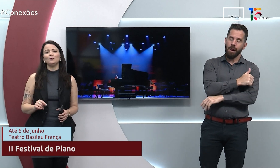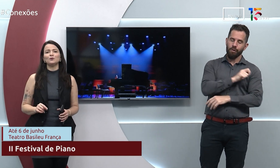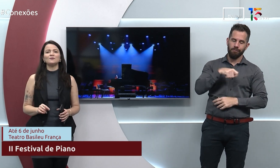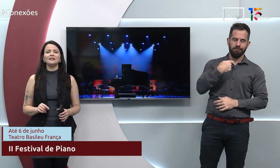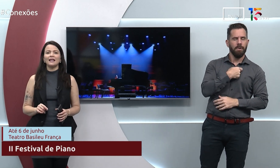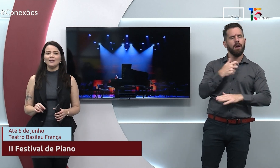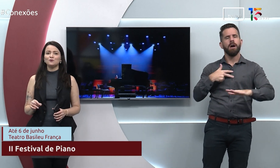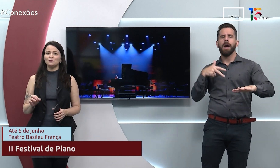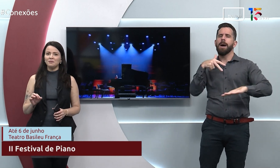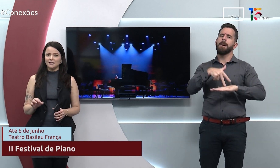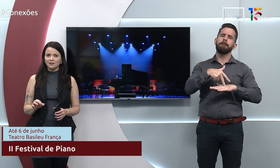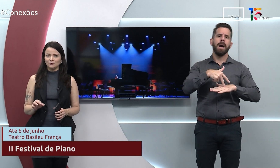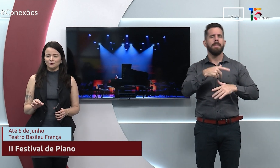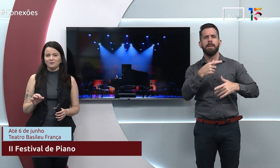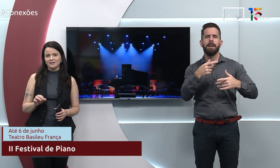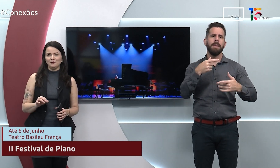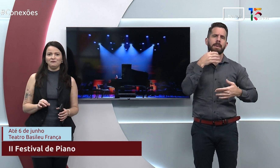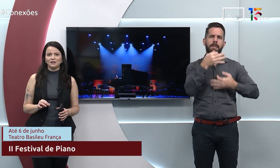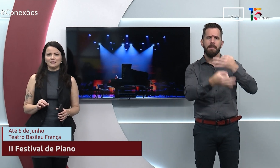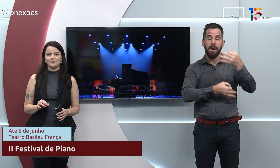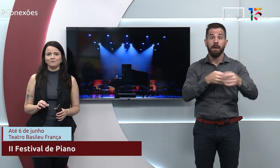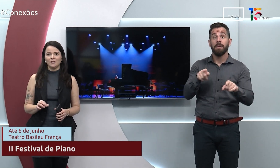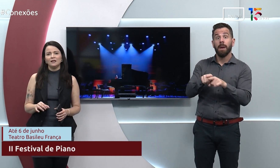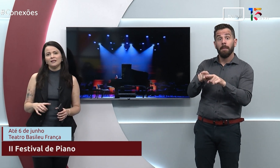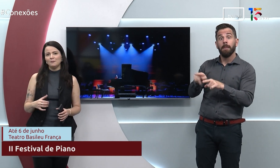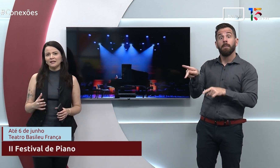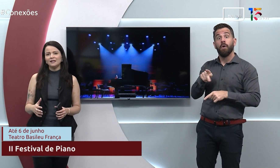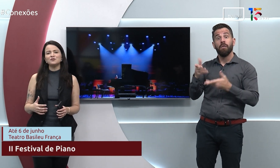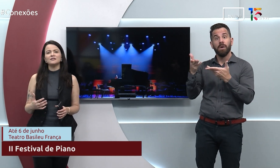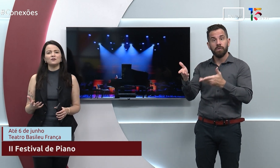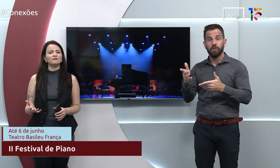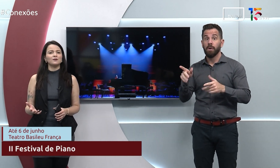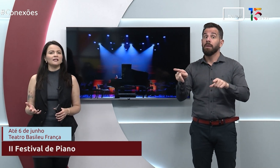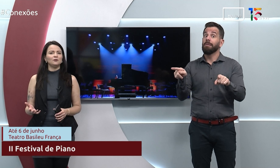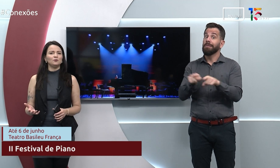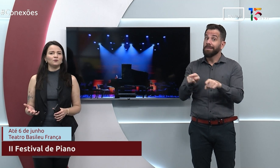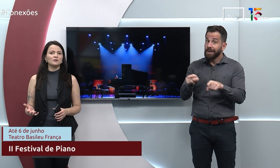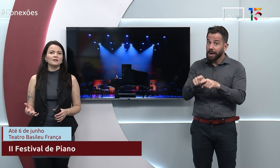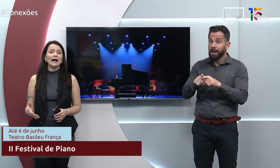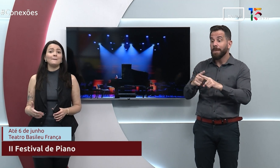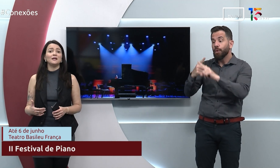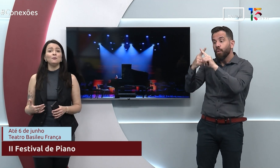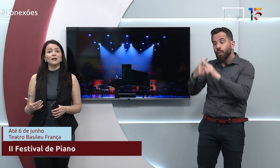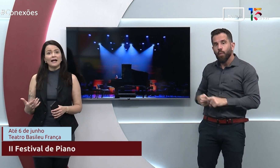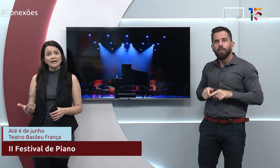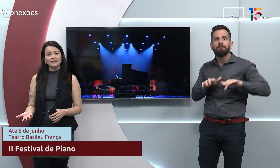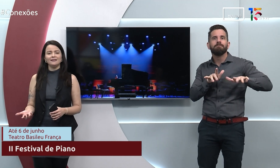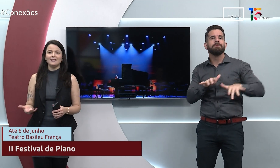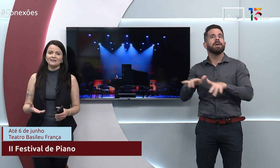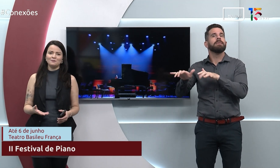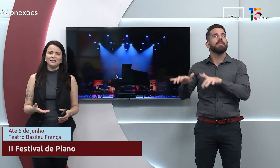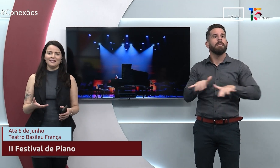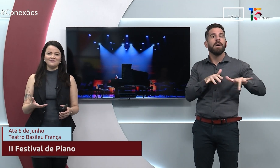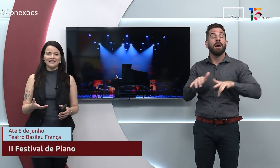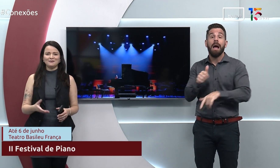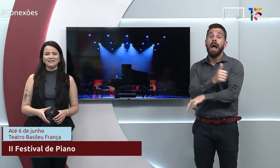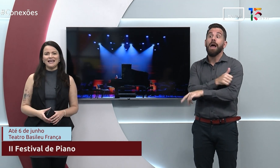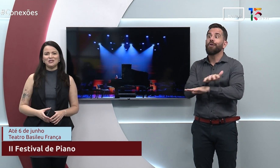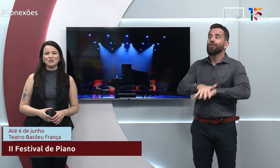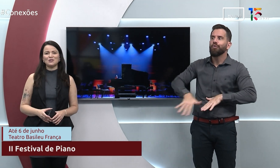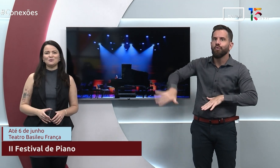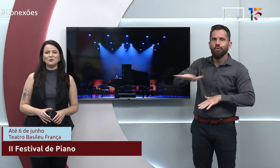2º concurso interno de piano Basileu França, que pretende incentivar os alunos a aprimorarem e exibirem